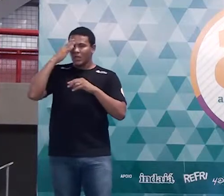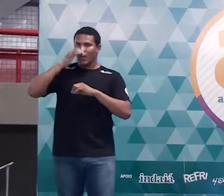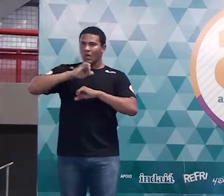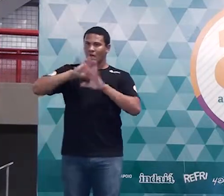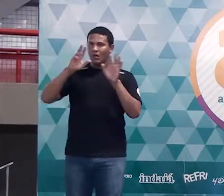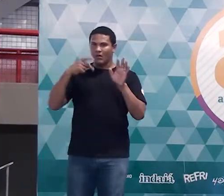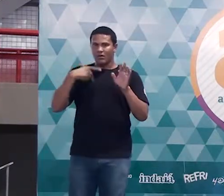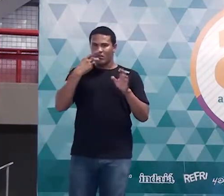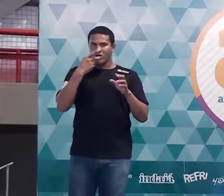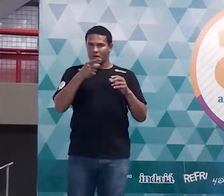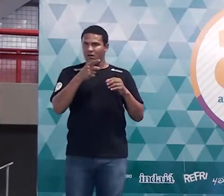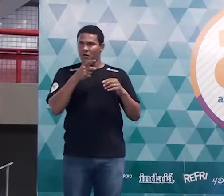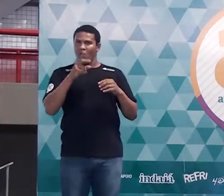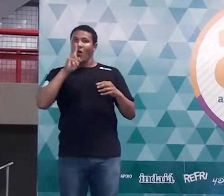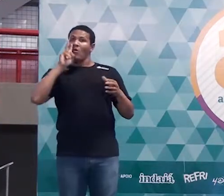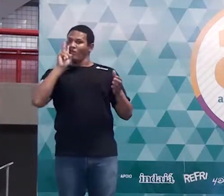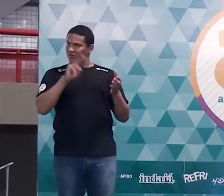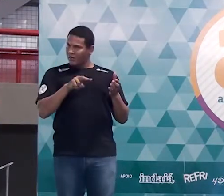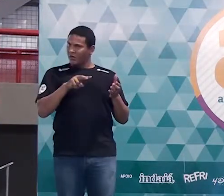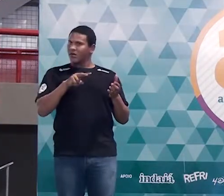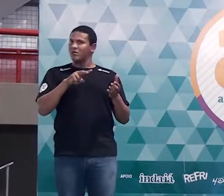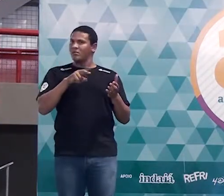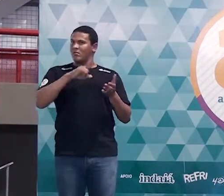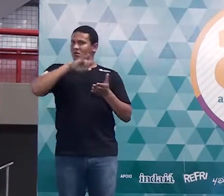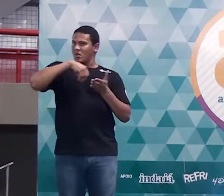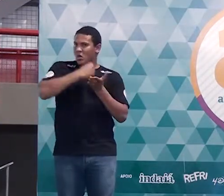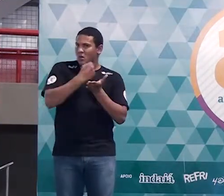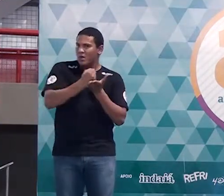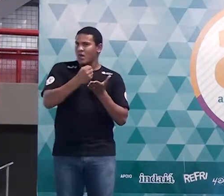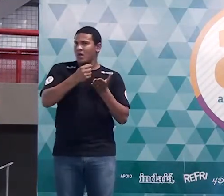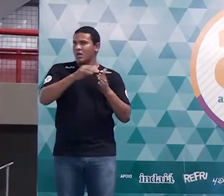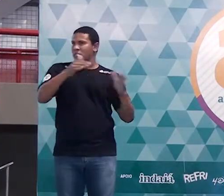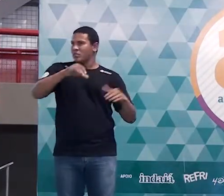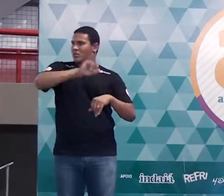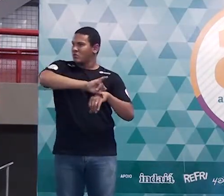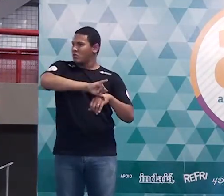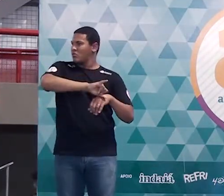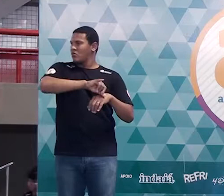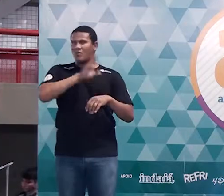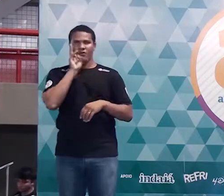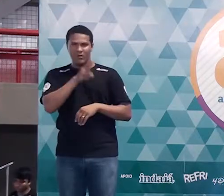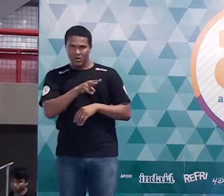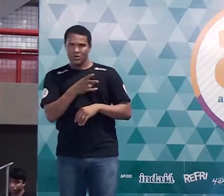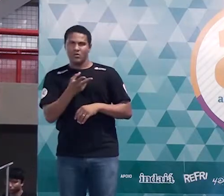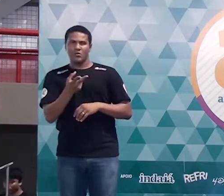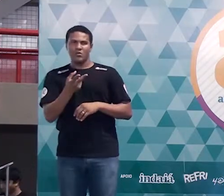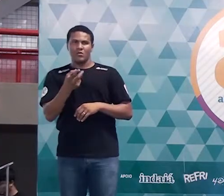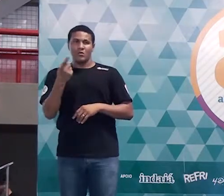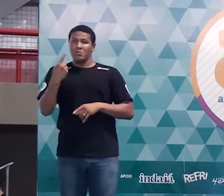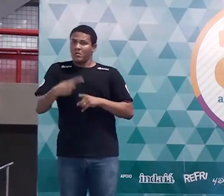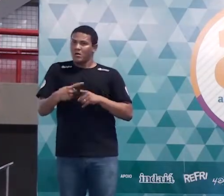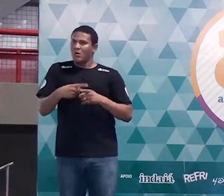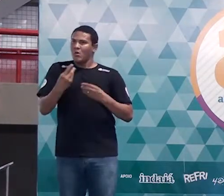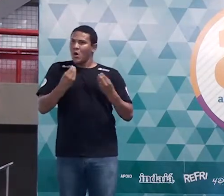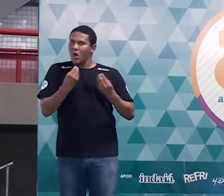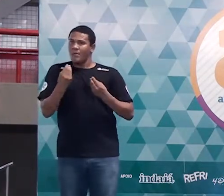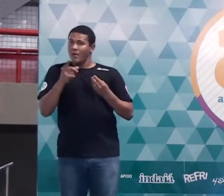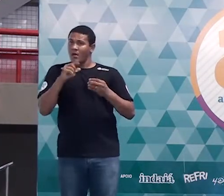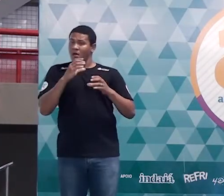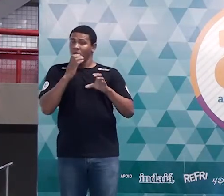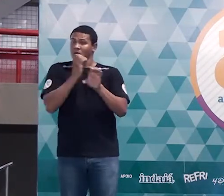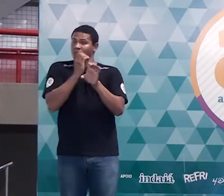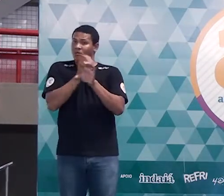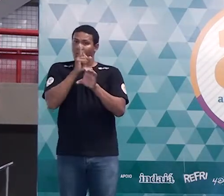tinha que dizer, você viu o envelope? Você viu o documento? Porque o motivo da comunicação é